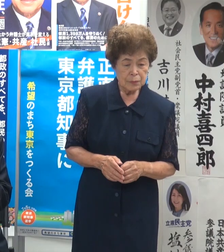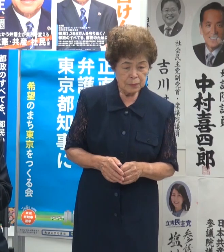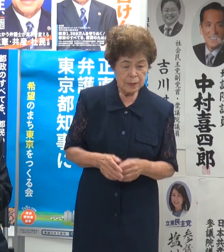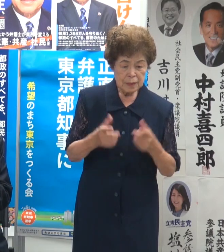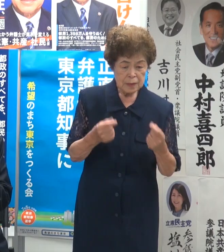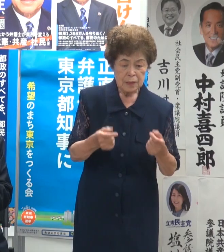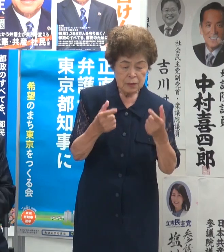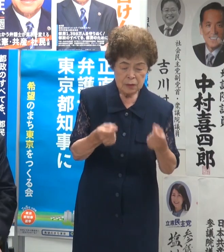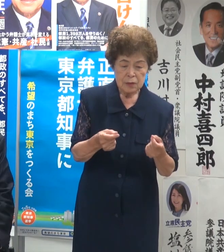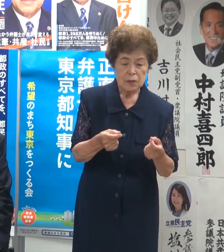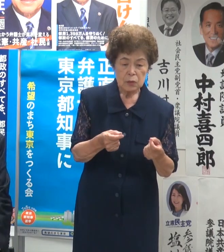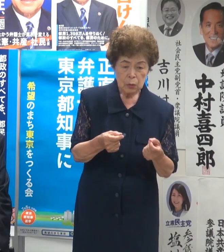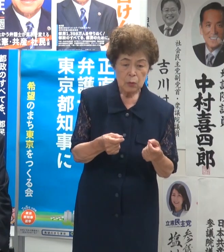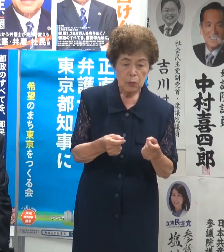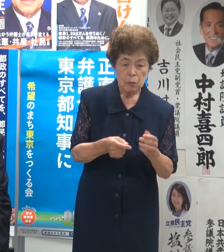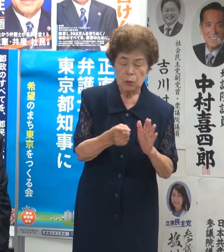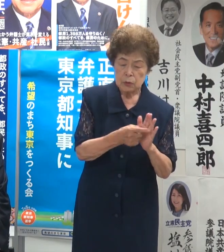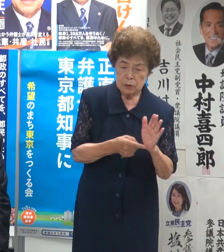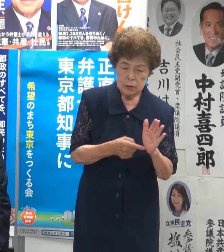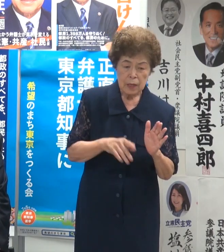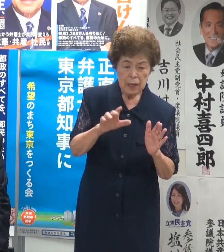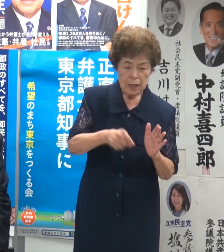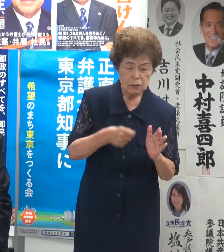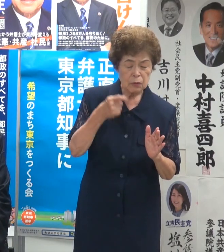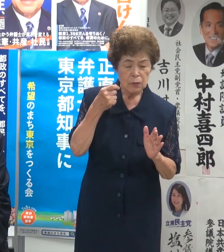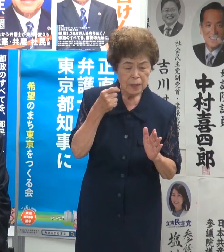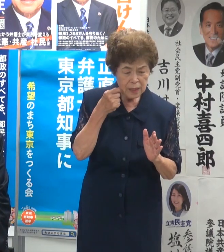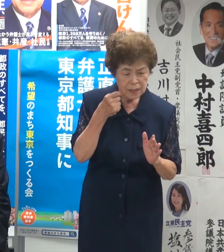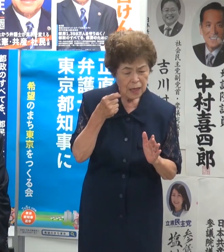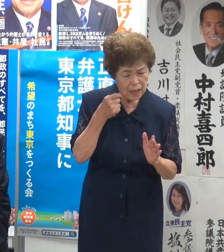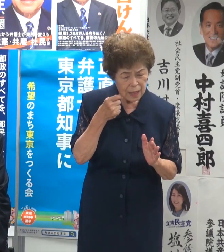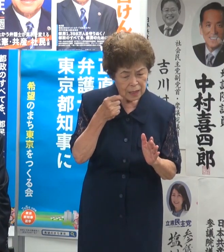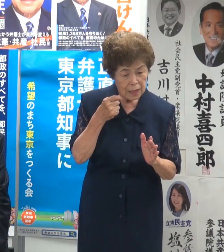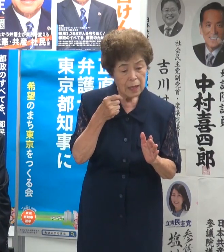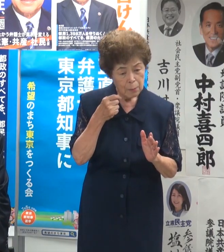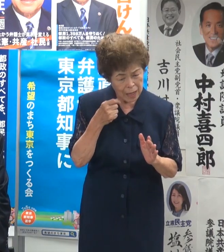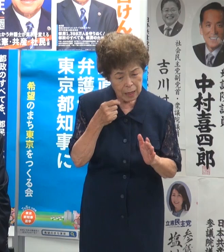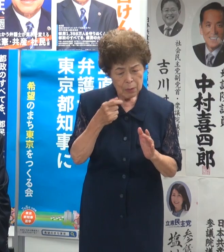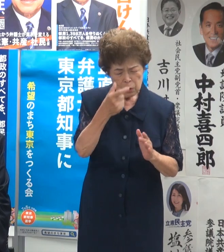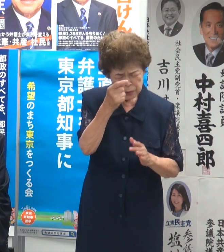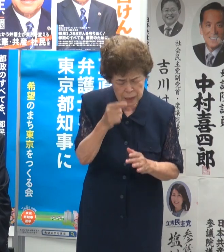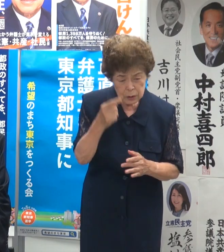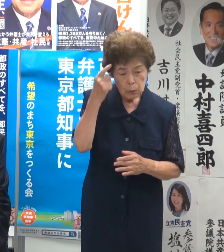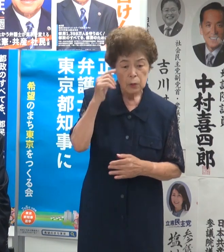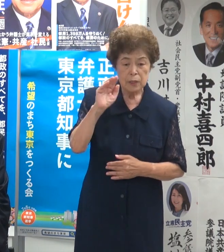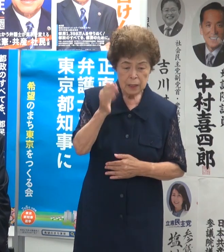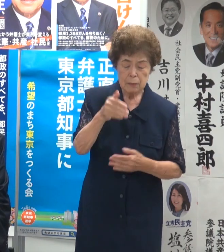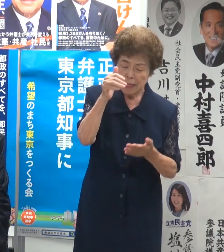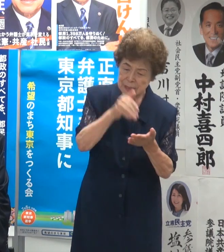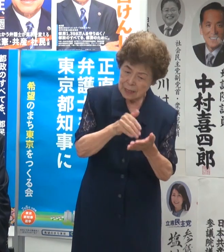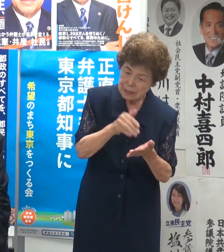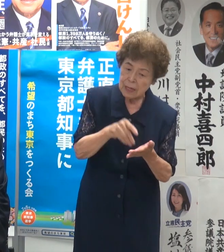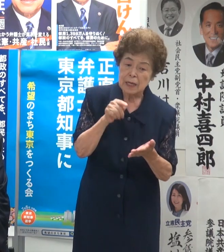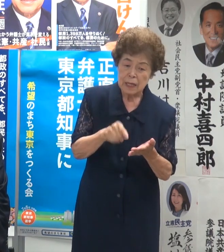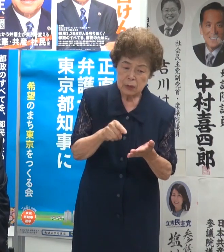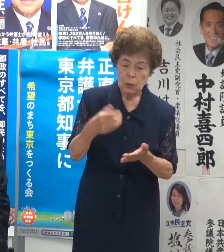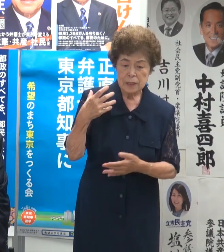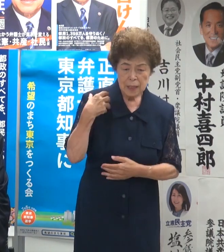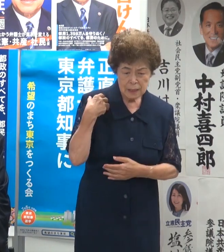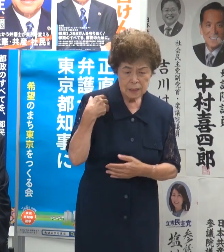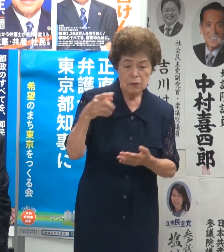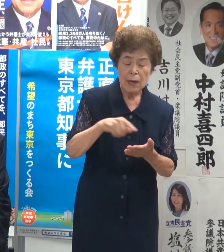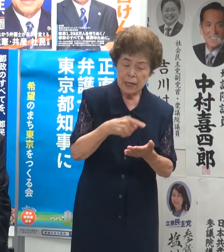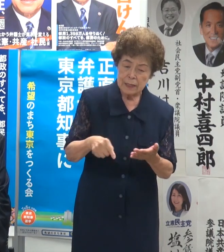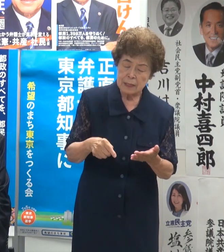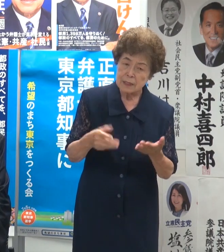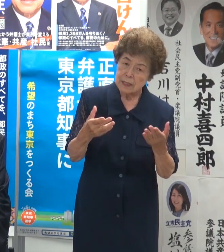ちゃんと確保できないというのは大変申し訳ないなと思ってたんですけど、最低限の責任は果たせたかな